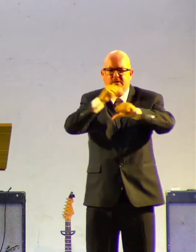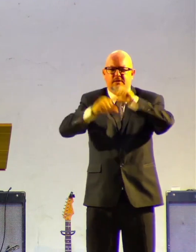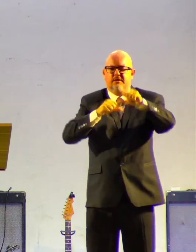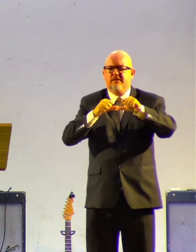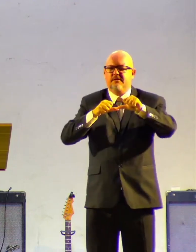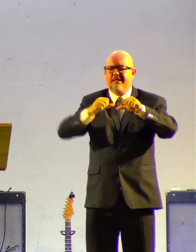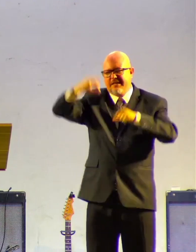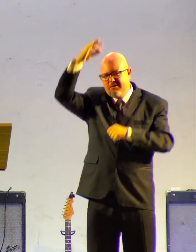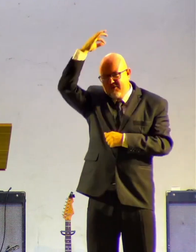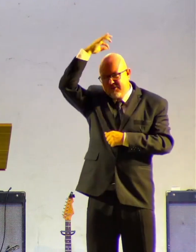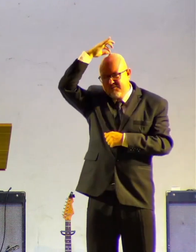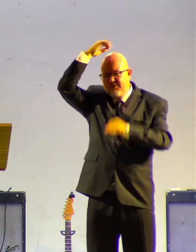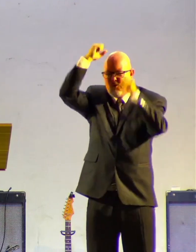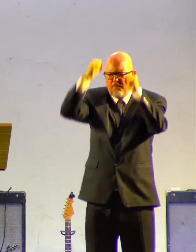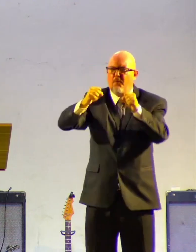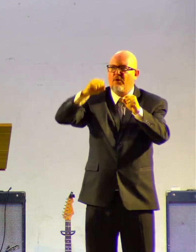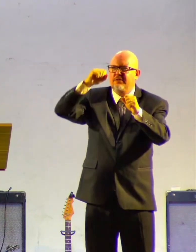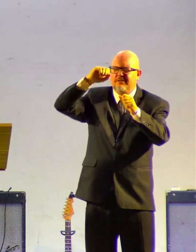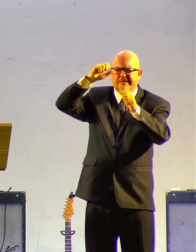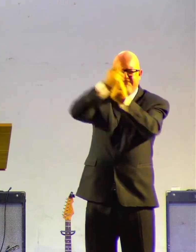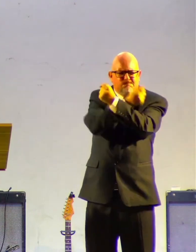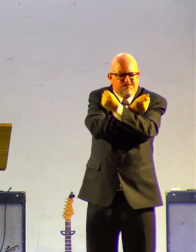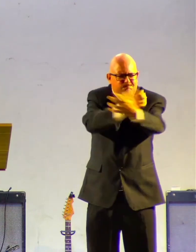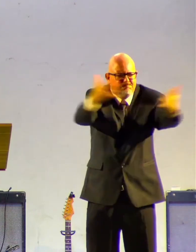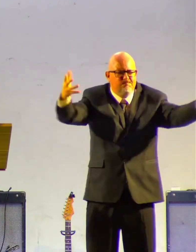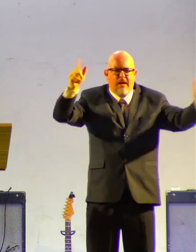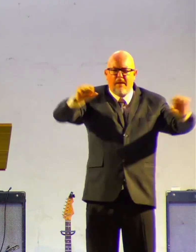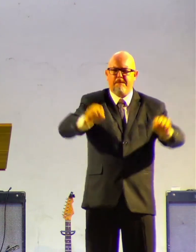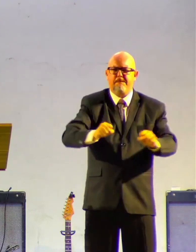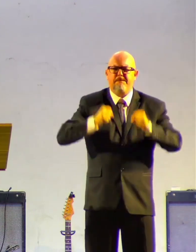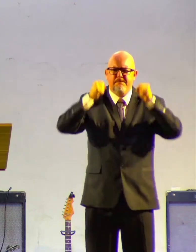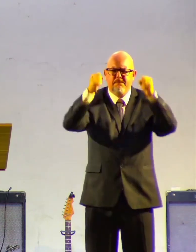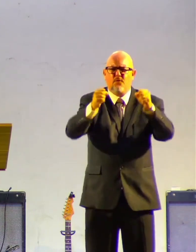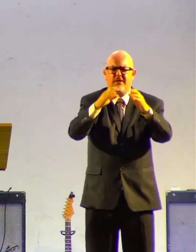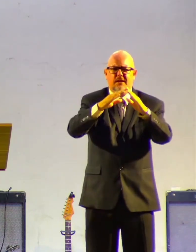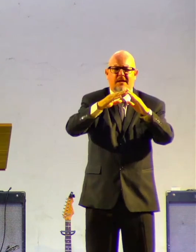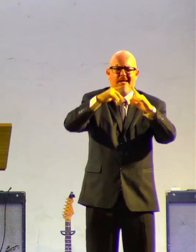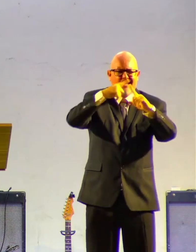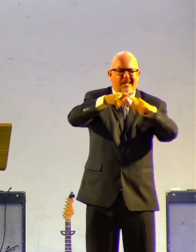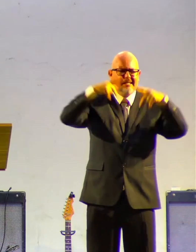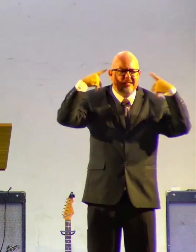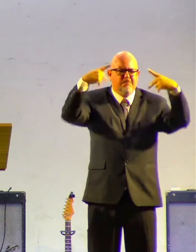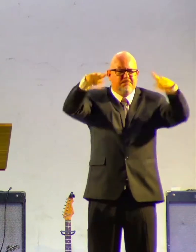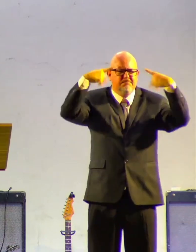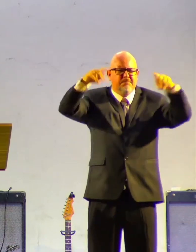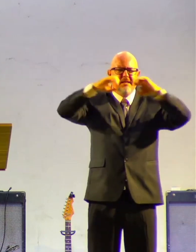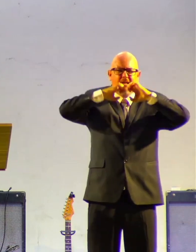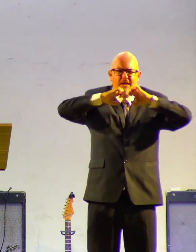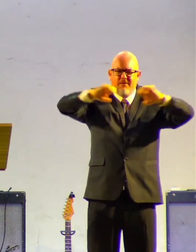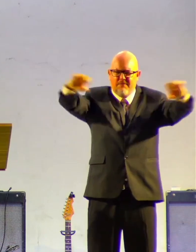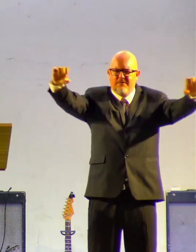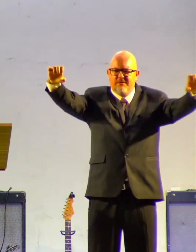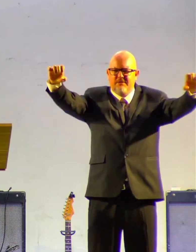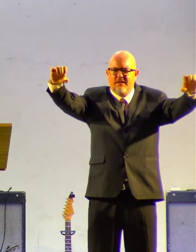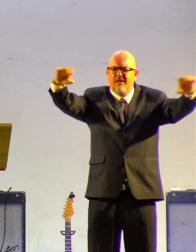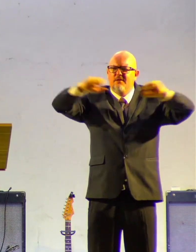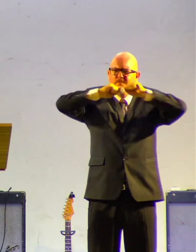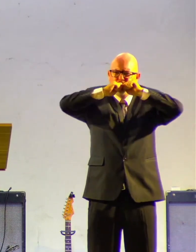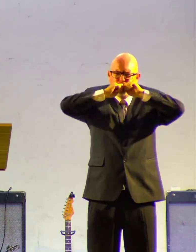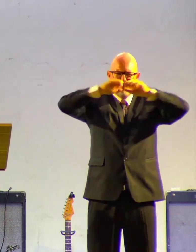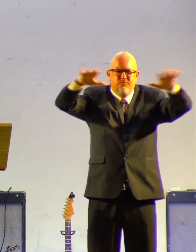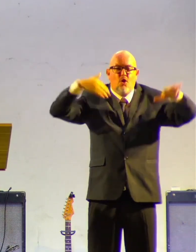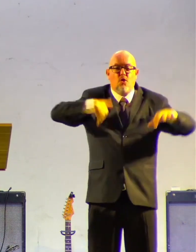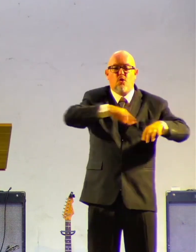só o Espírito Santo pode ser derramado para dar poder à igreja, para pregar o Evangelho até os confins da terra.